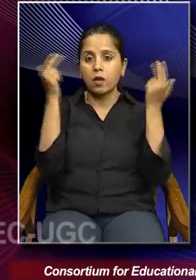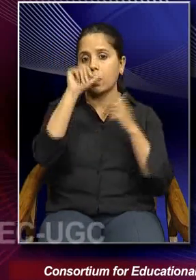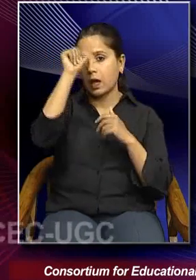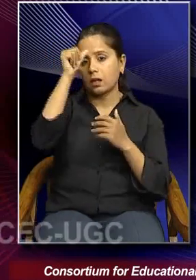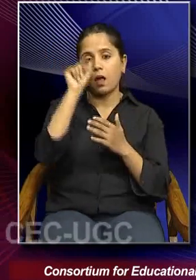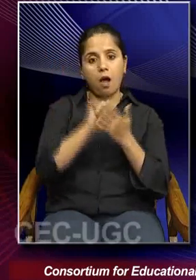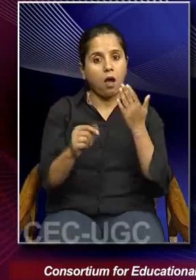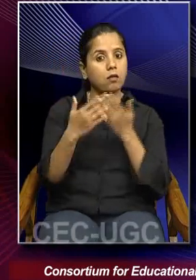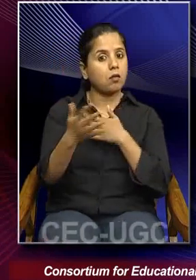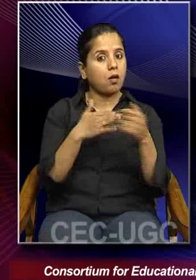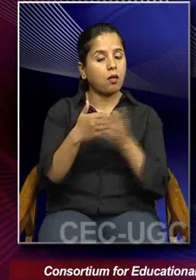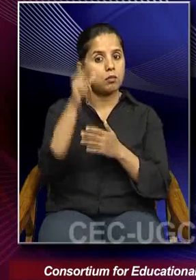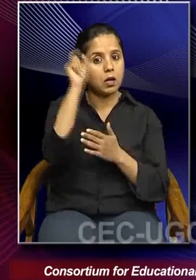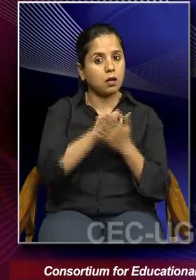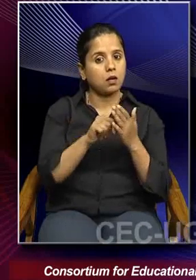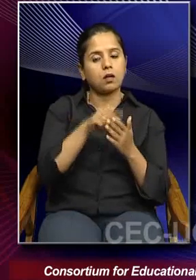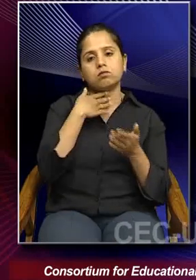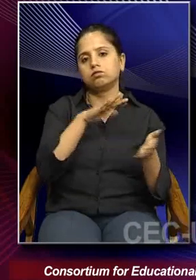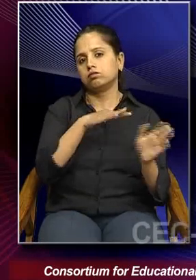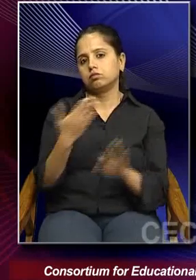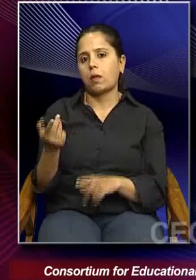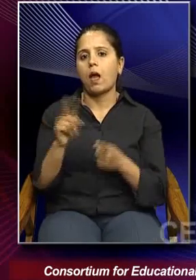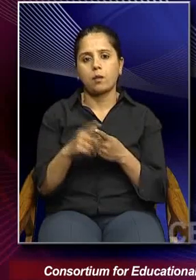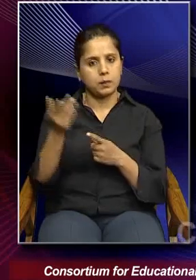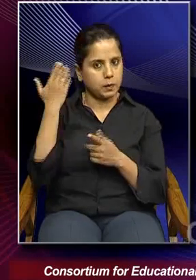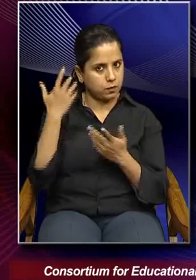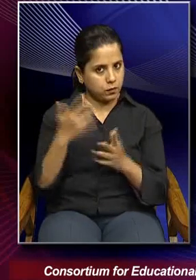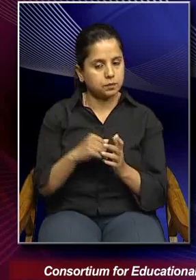छोड़कर का निधन हो गया